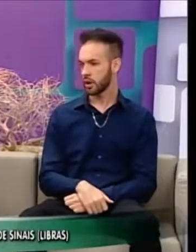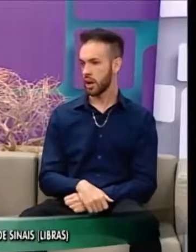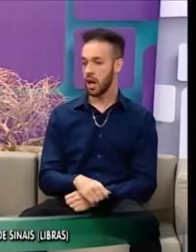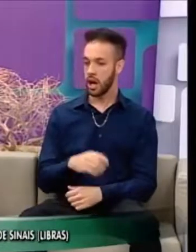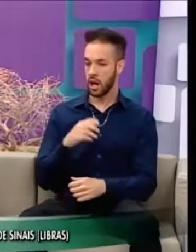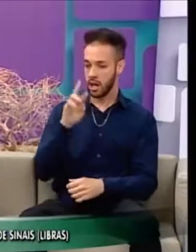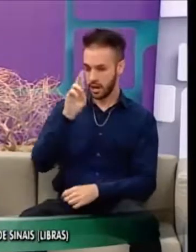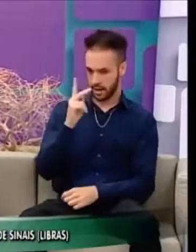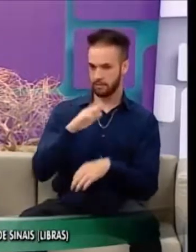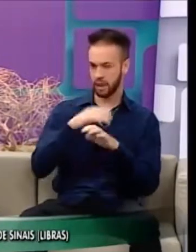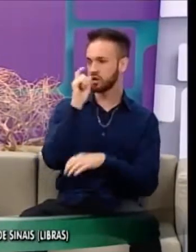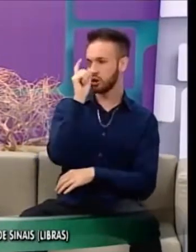faculdade regular?